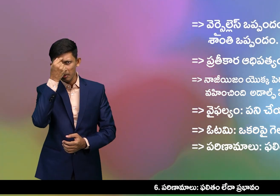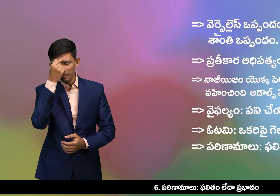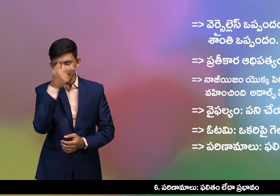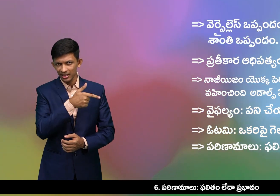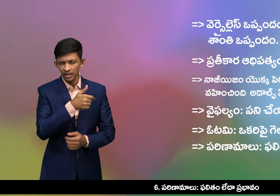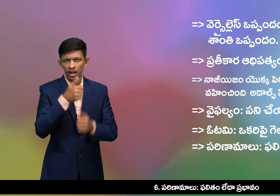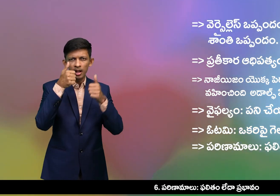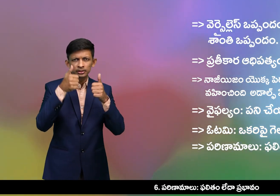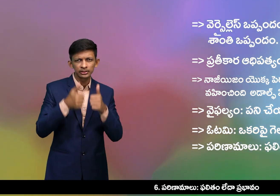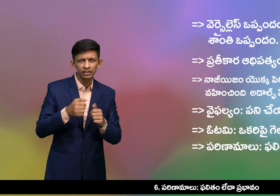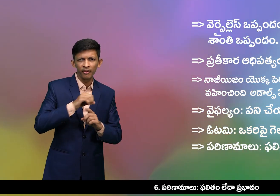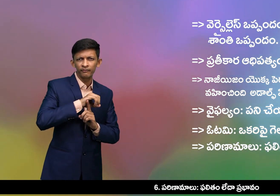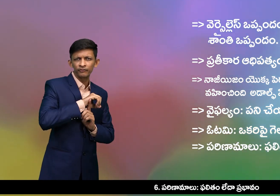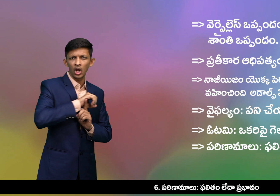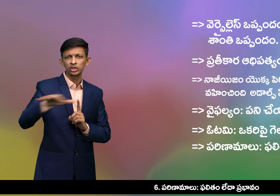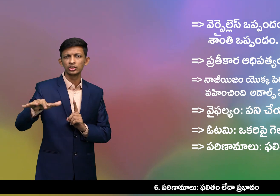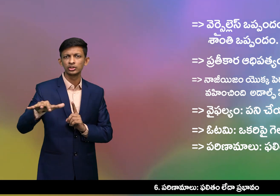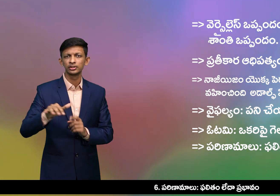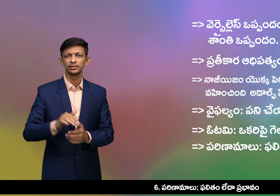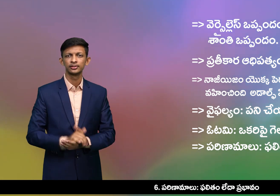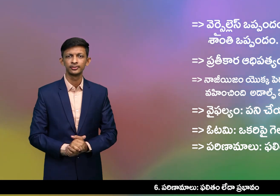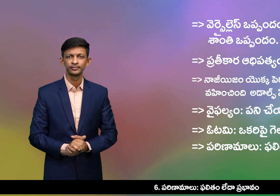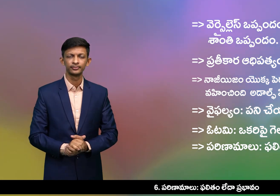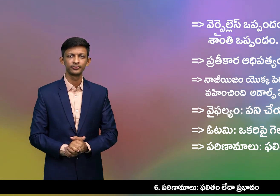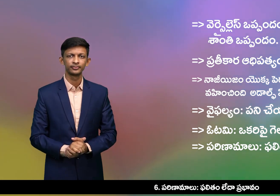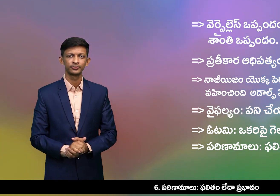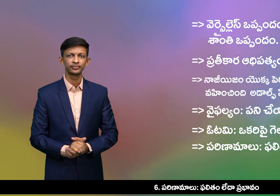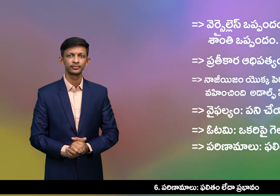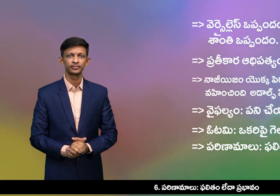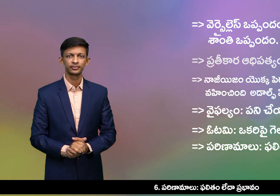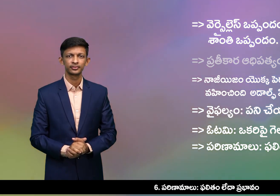6. పరిణామాలు, ఫలితం లేదా ప్రభావం.